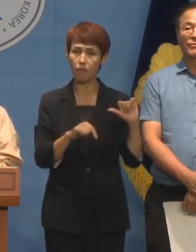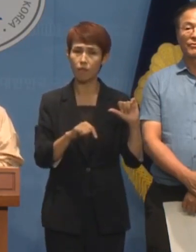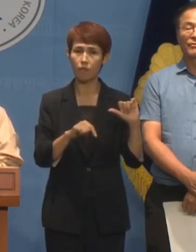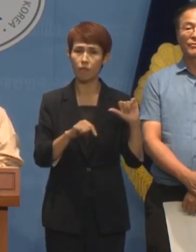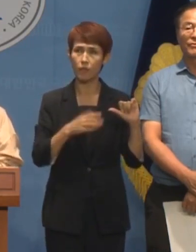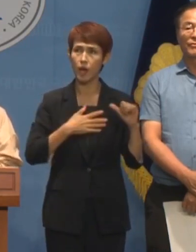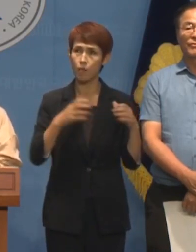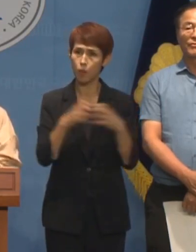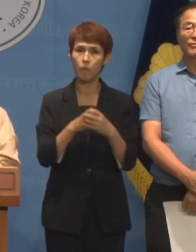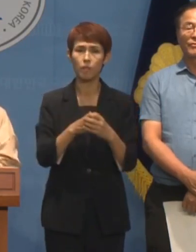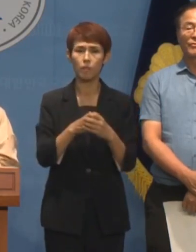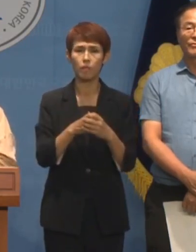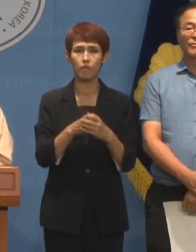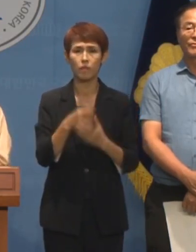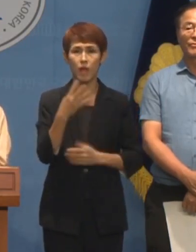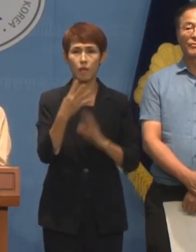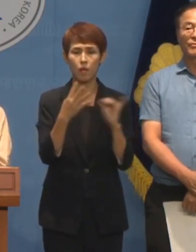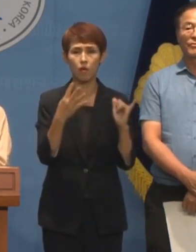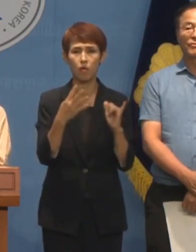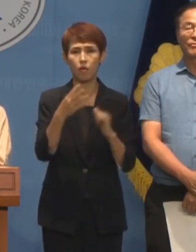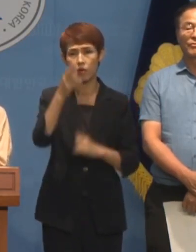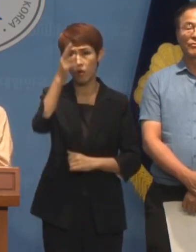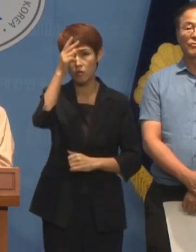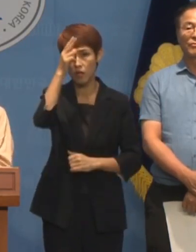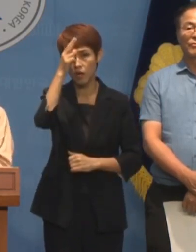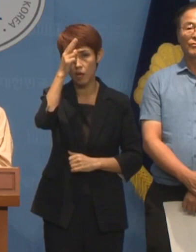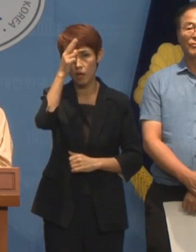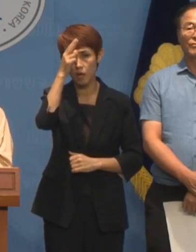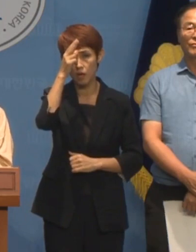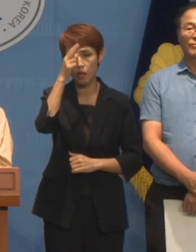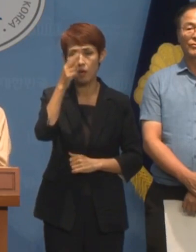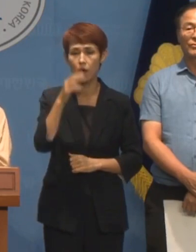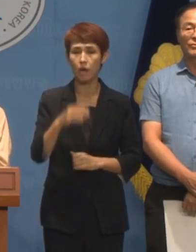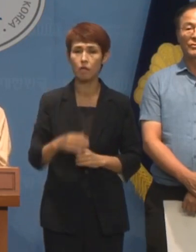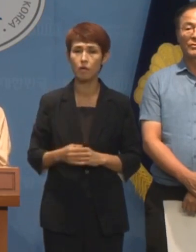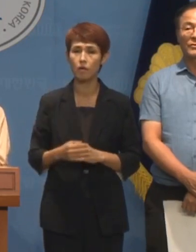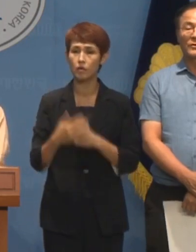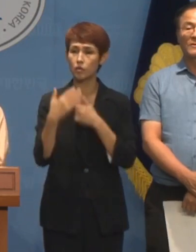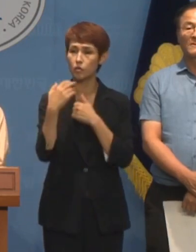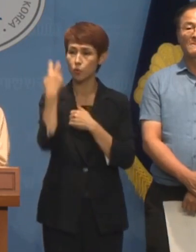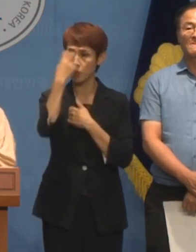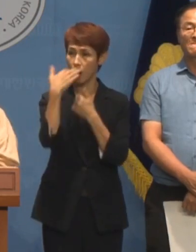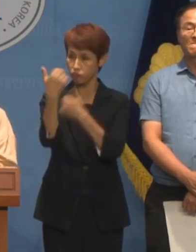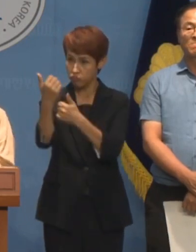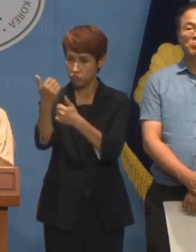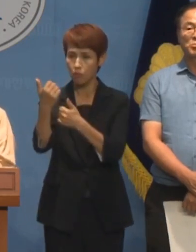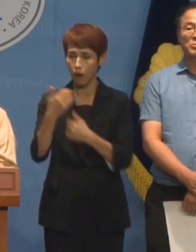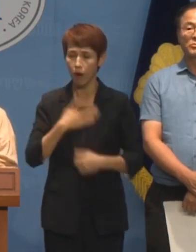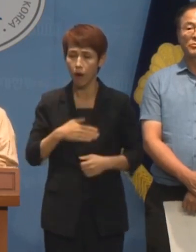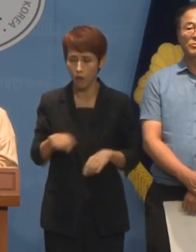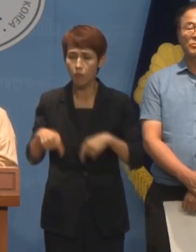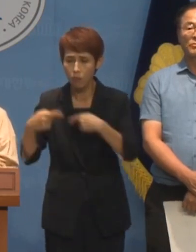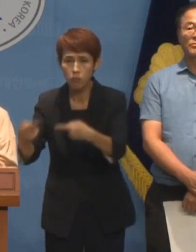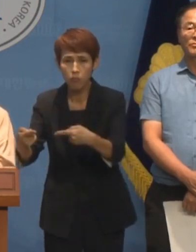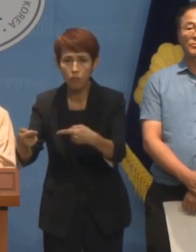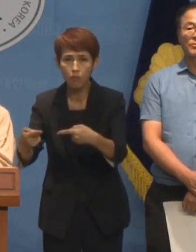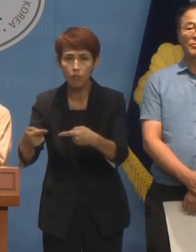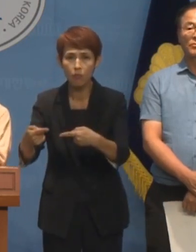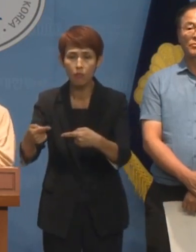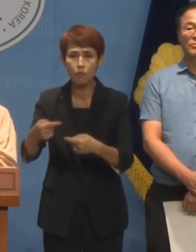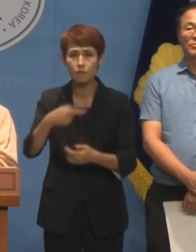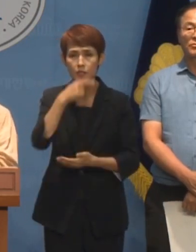저까지 4명이 경찰이 수사관이 참고인 조사 오라 그러면 가고 또 피의자로